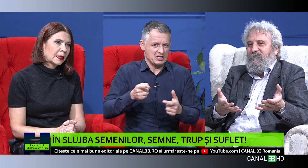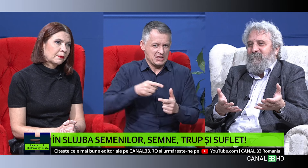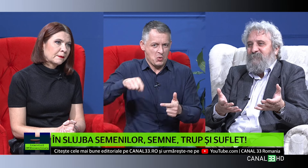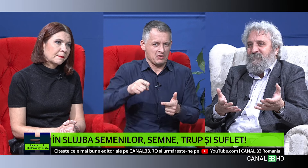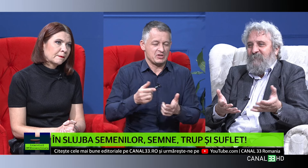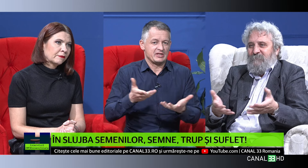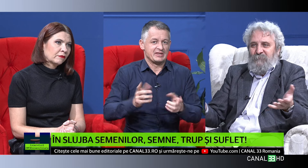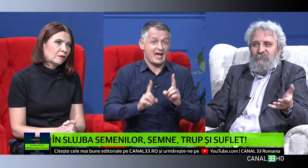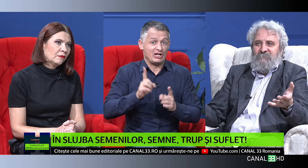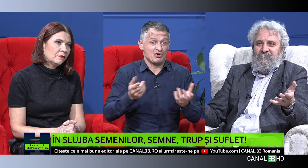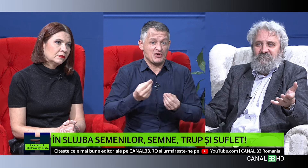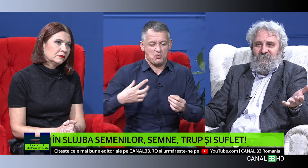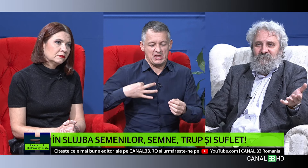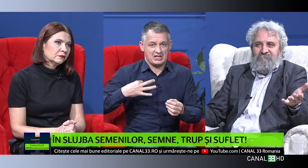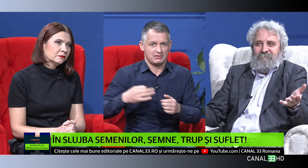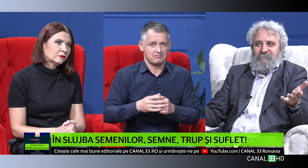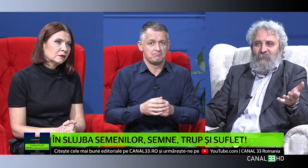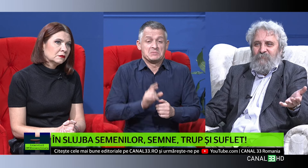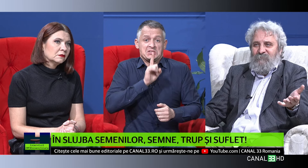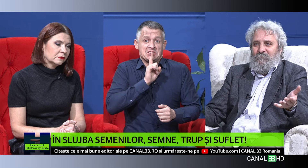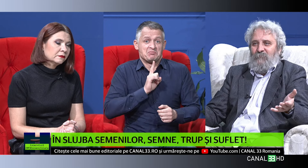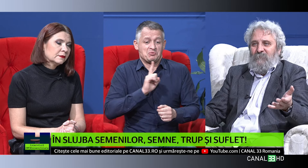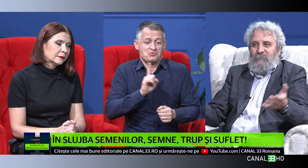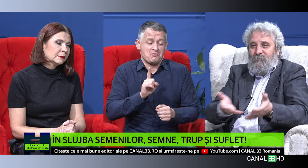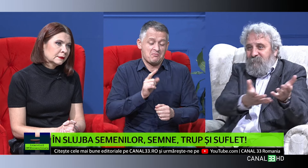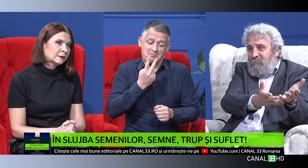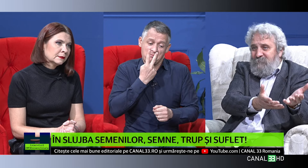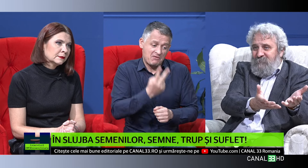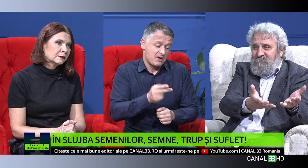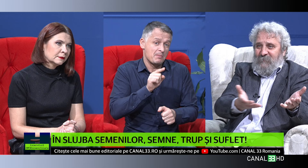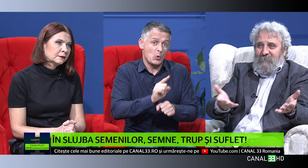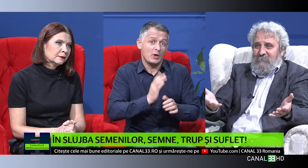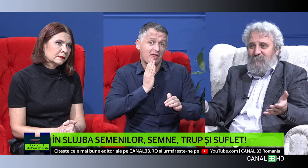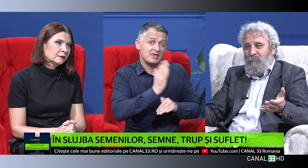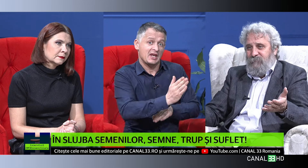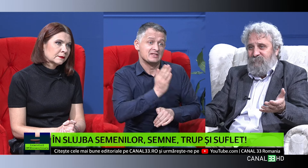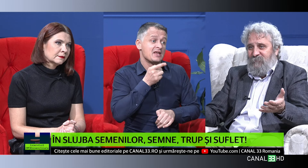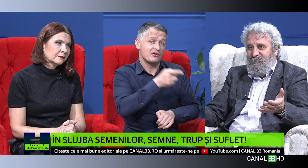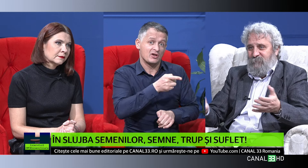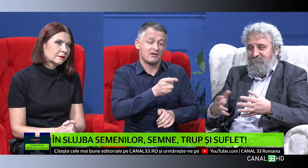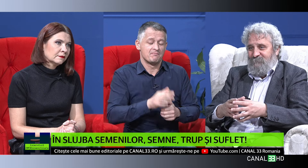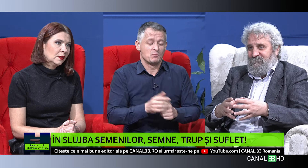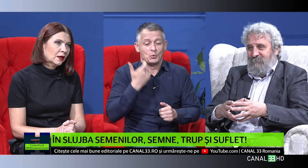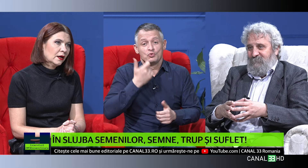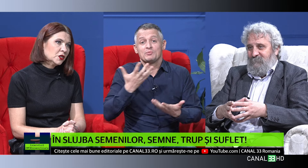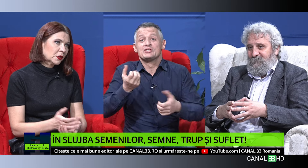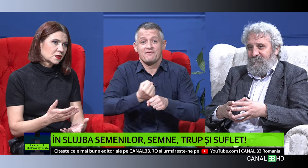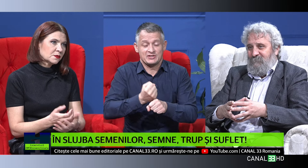nu ne interesează, pur și simplu nu privim lucrurile, nu privim în direcția aia. Nu știm ce să facem. Da, aici poate să